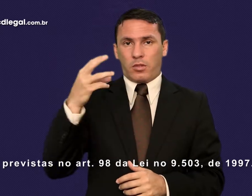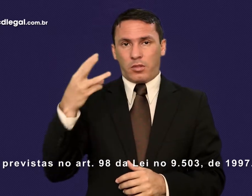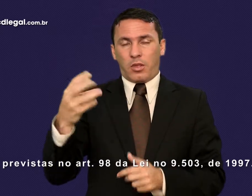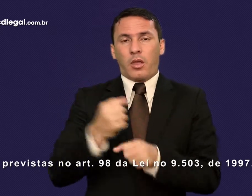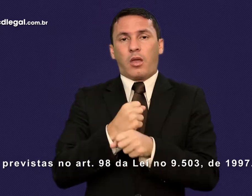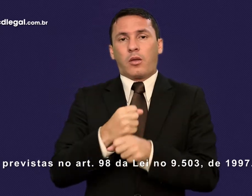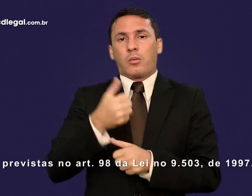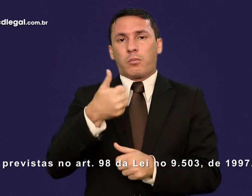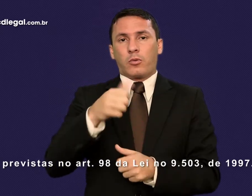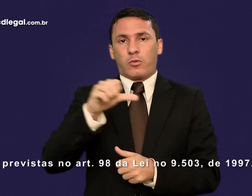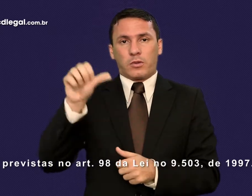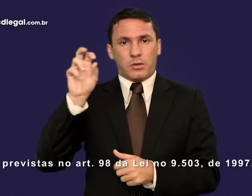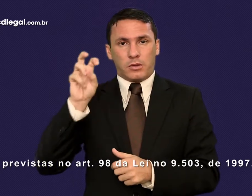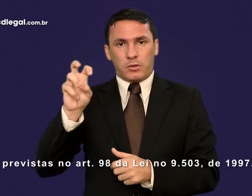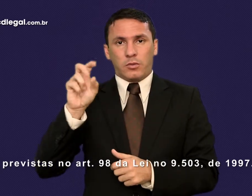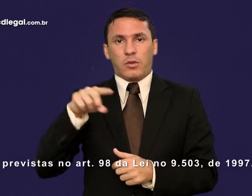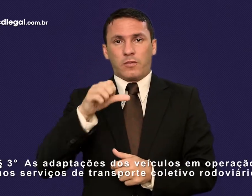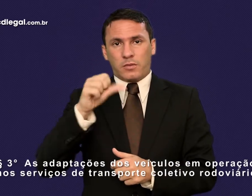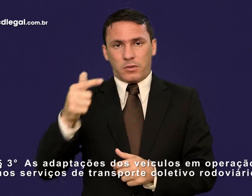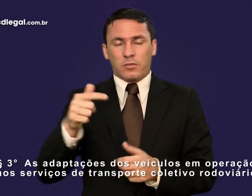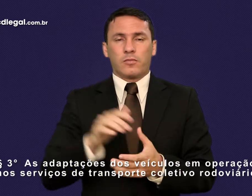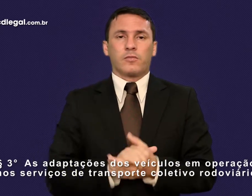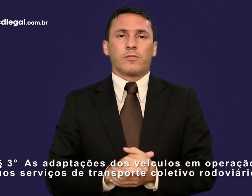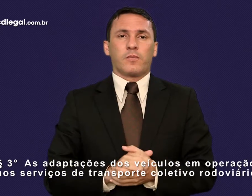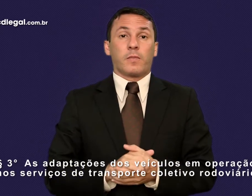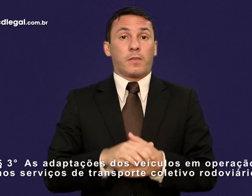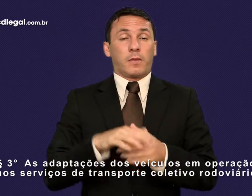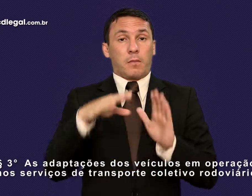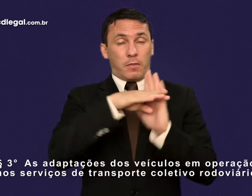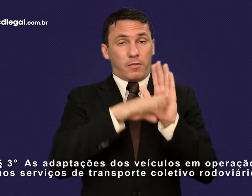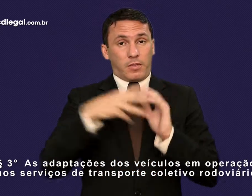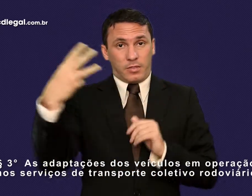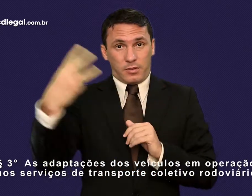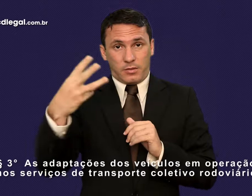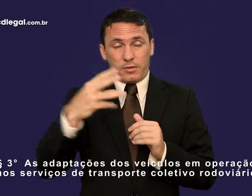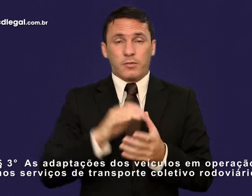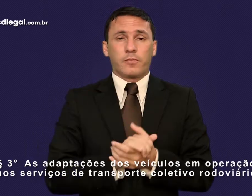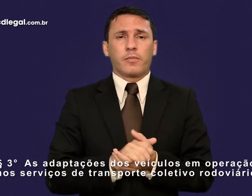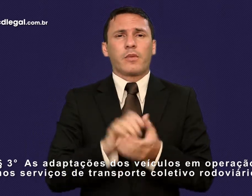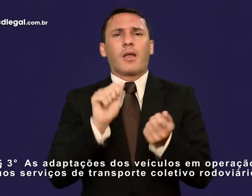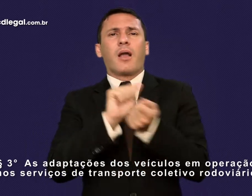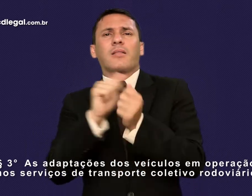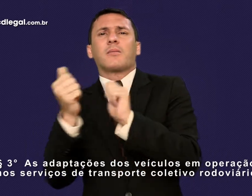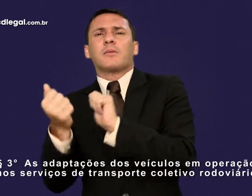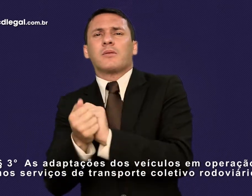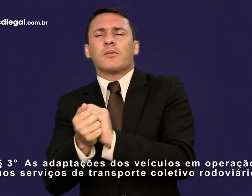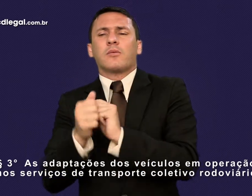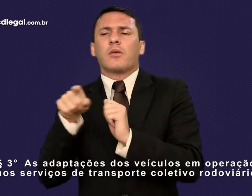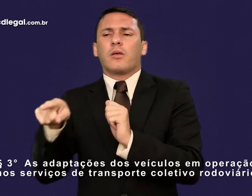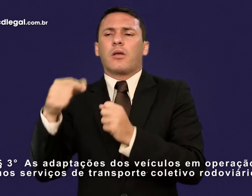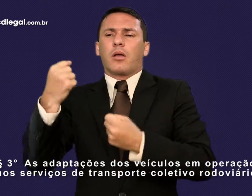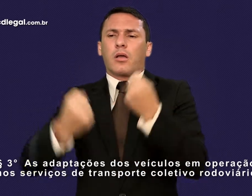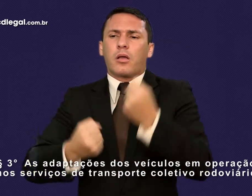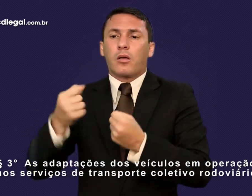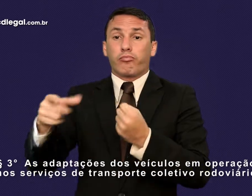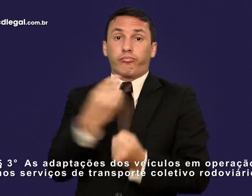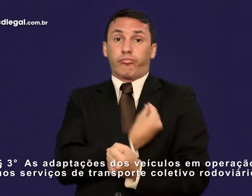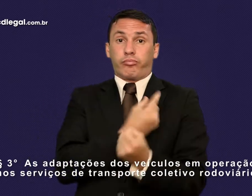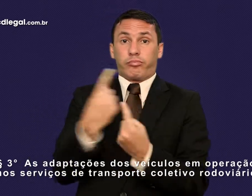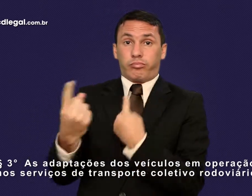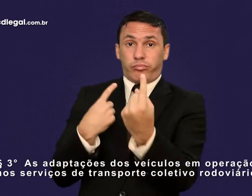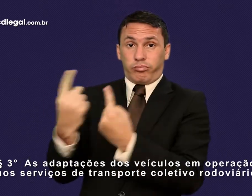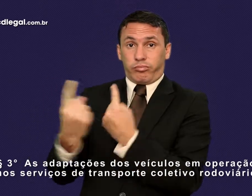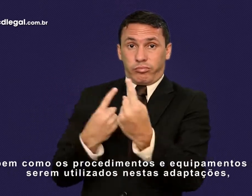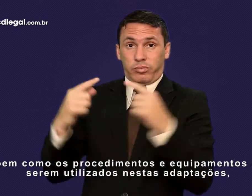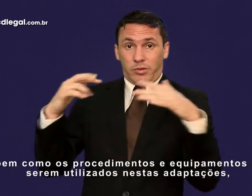9.503, de 1997. Parágrafo 3º. As adaptações dos veículos em operação nos serviços de transporte